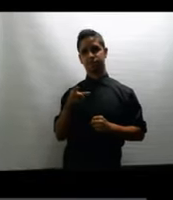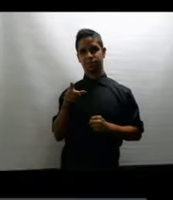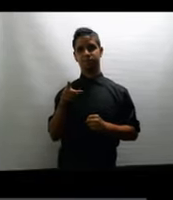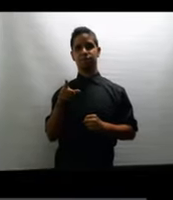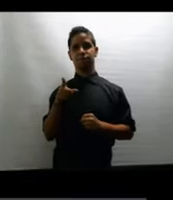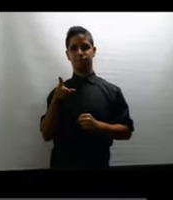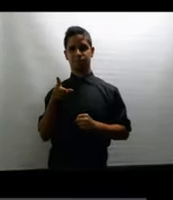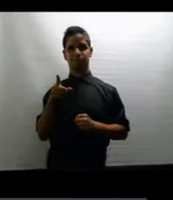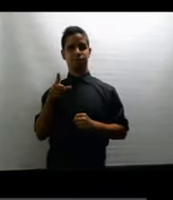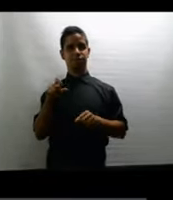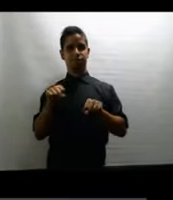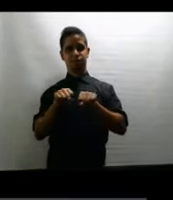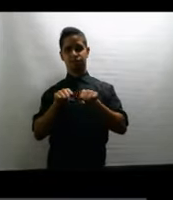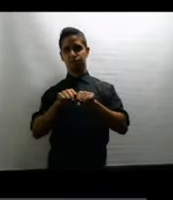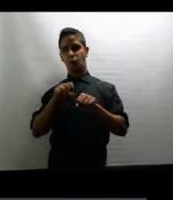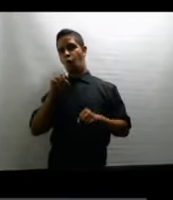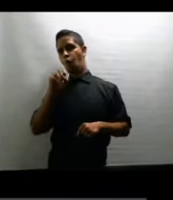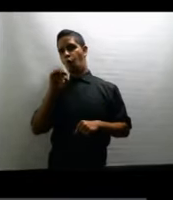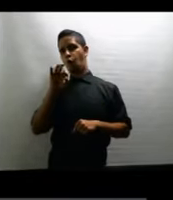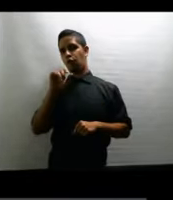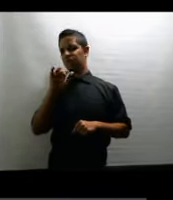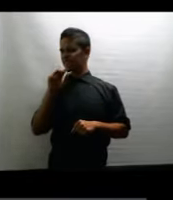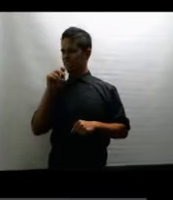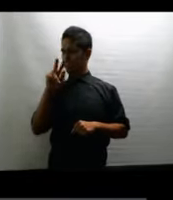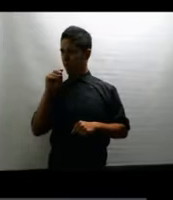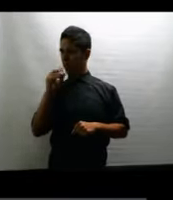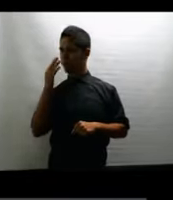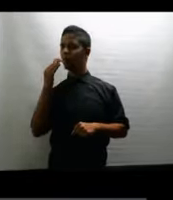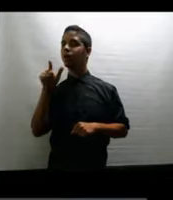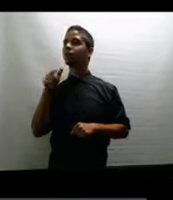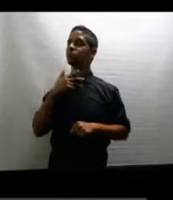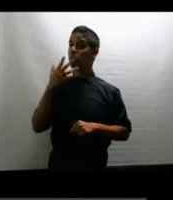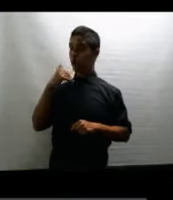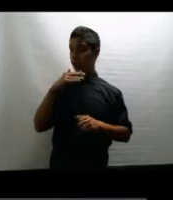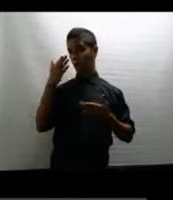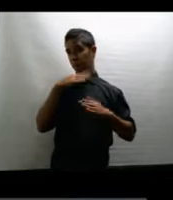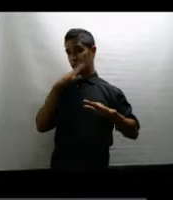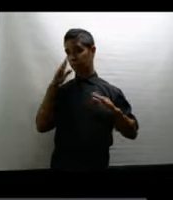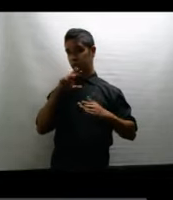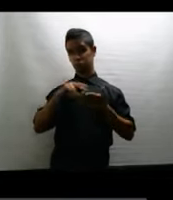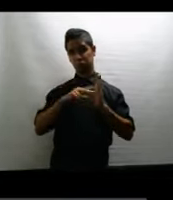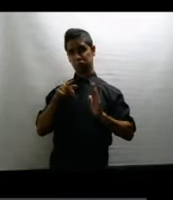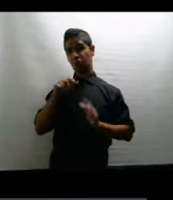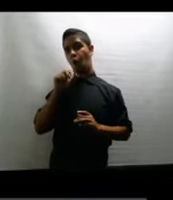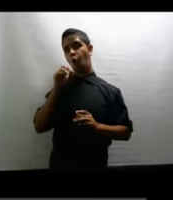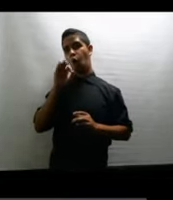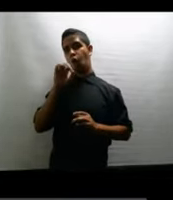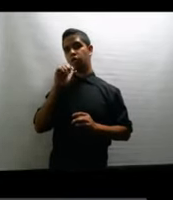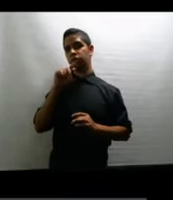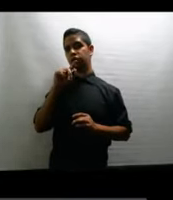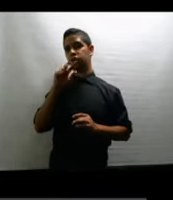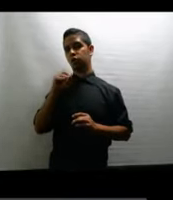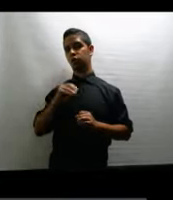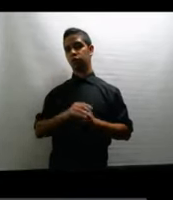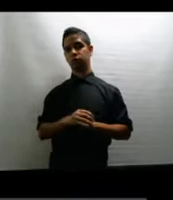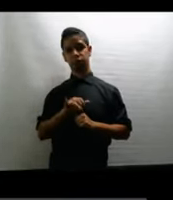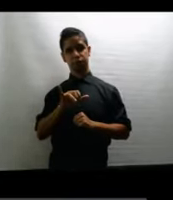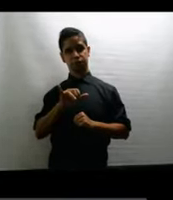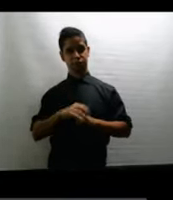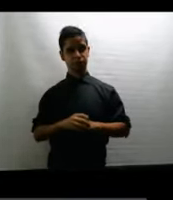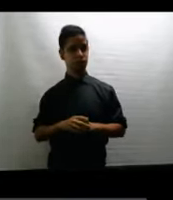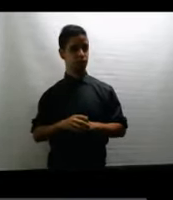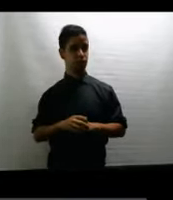apestoso. Sí. Déjalos puestos toda una noche para ayudar a eliminar olores. Mira. ¿Viste? Y